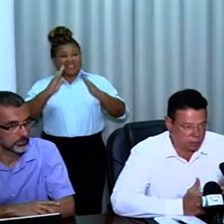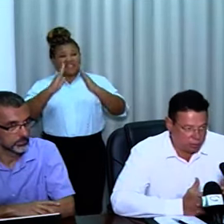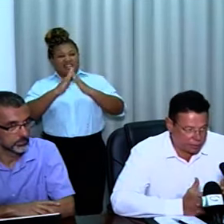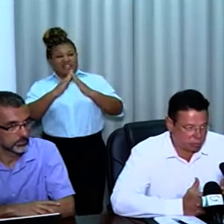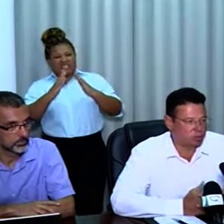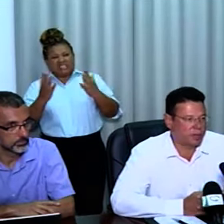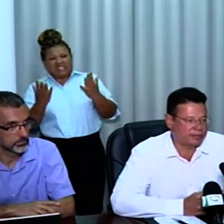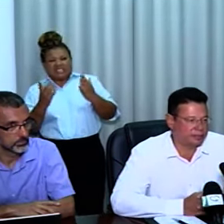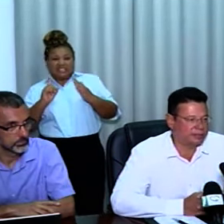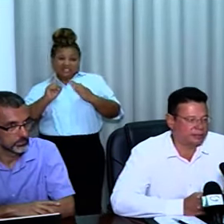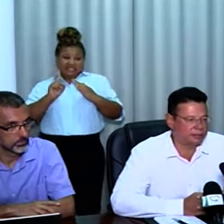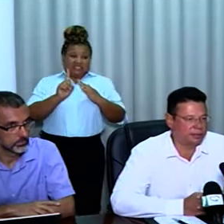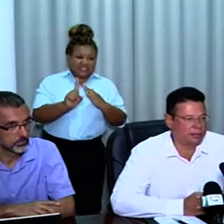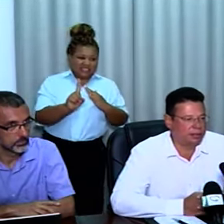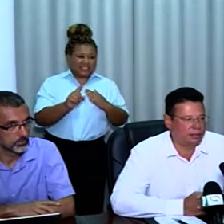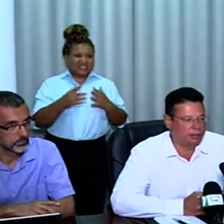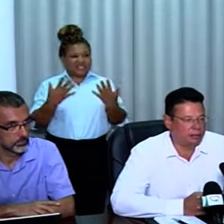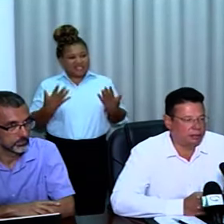Nous mettons toute notre patience.